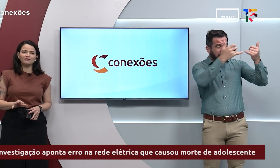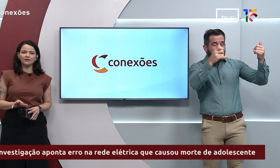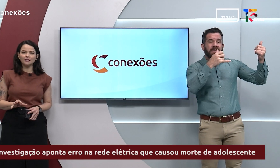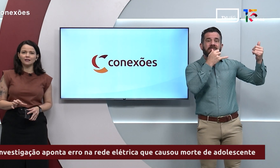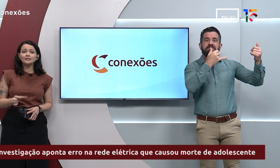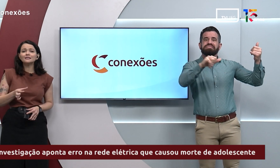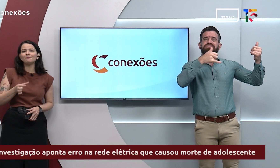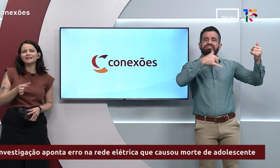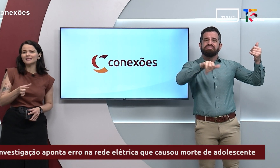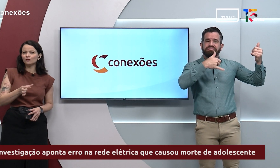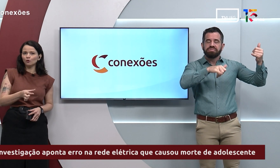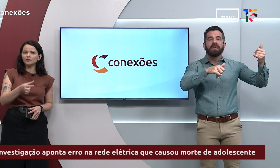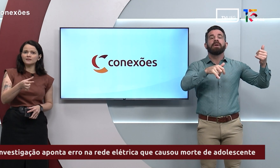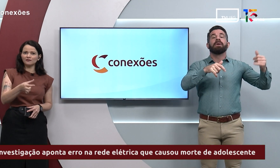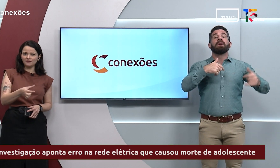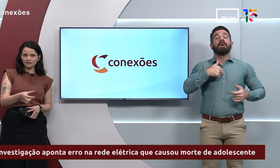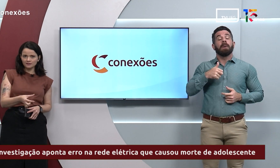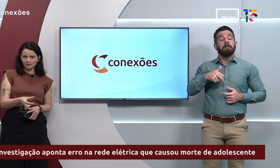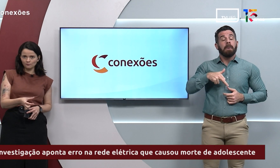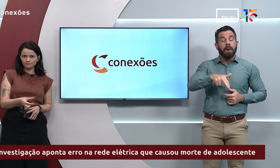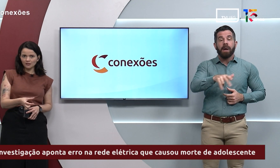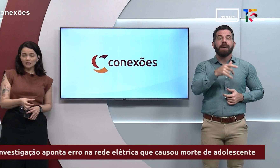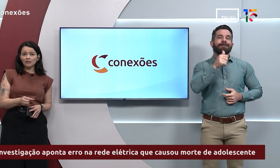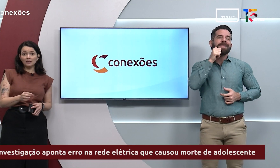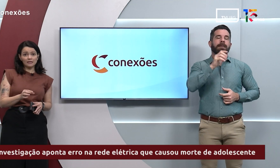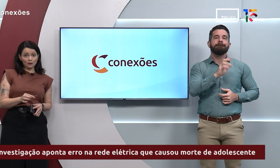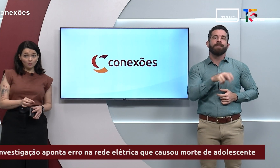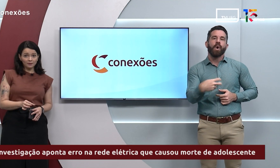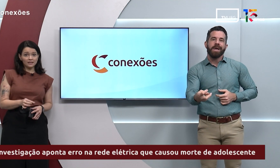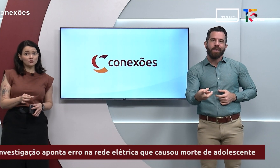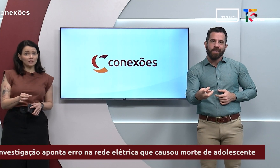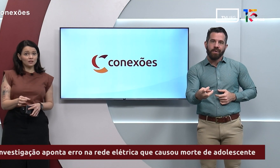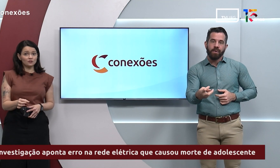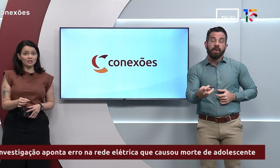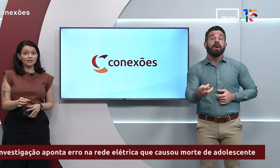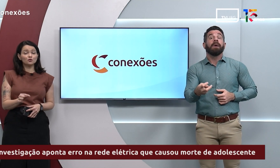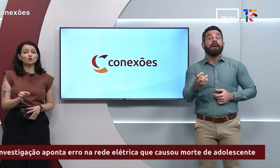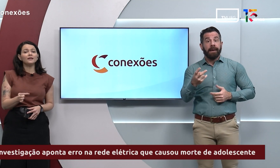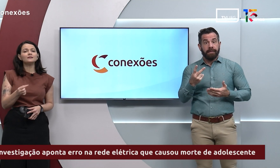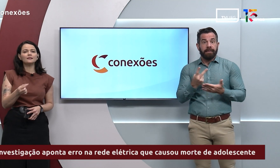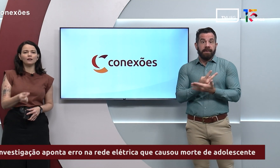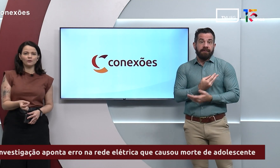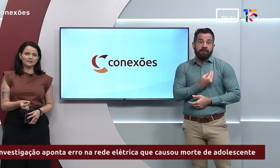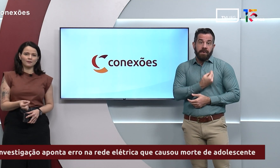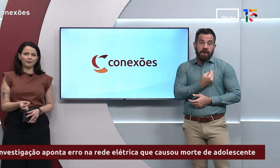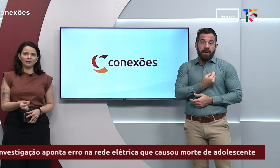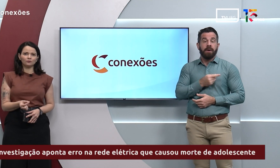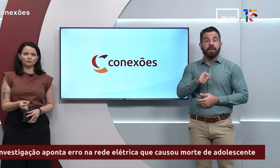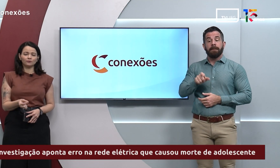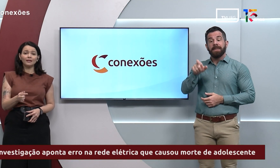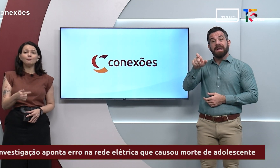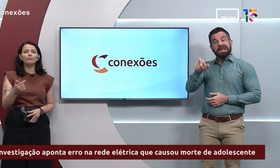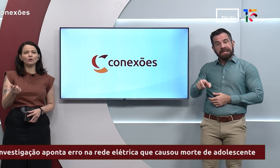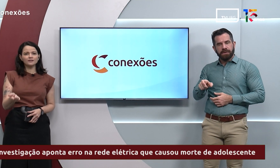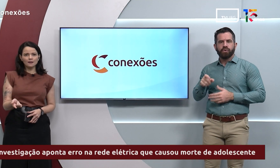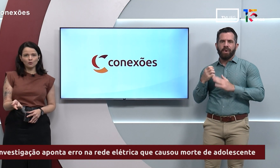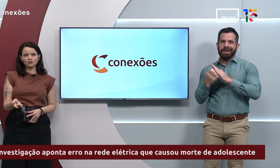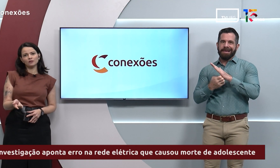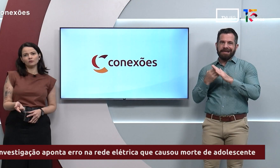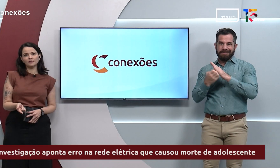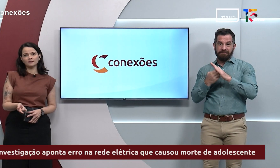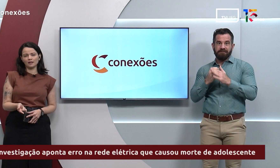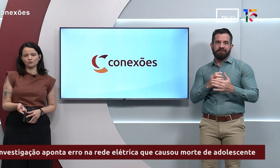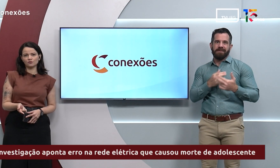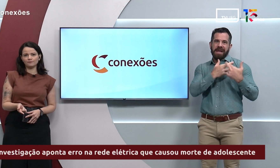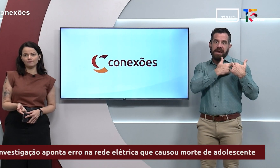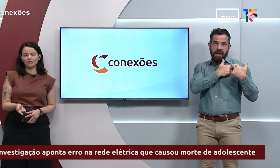não havia espaçadores na fiação e que a companhia de energia só instalou esse equipamento depois da morte